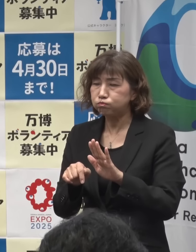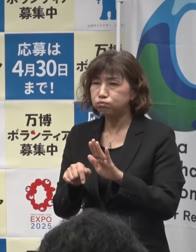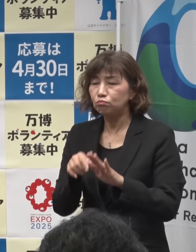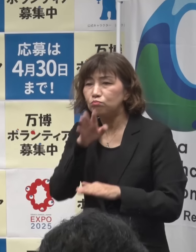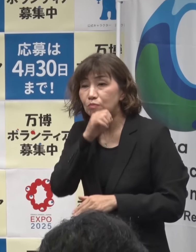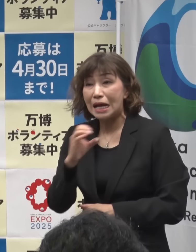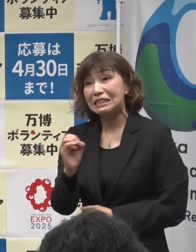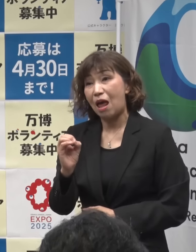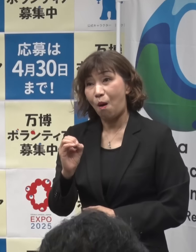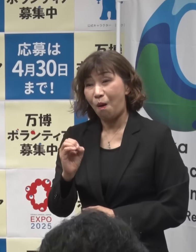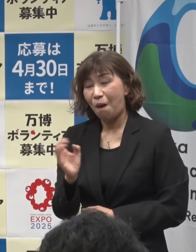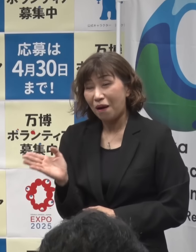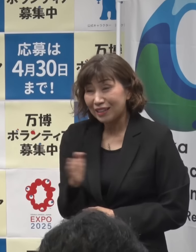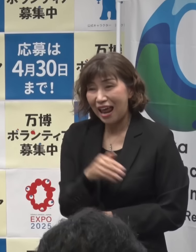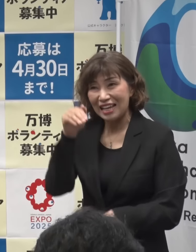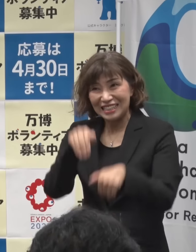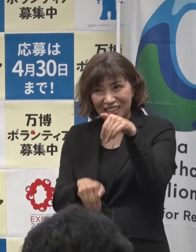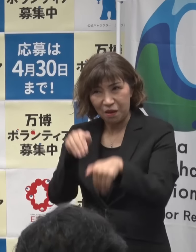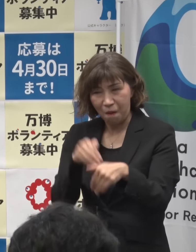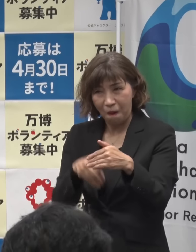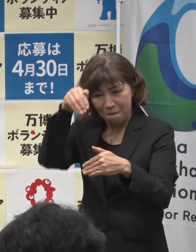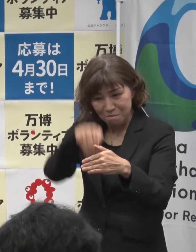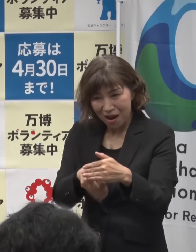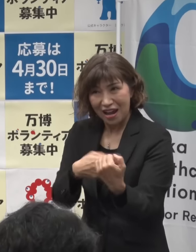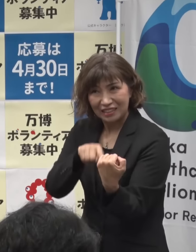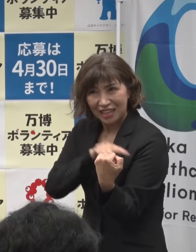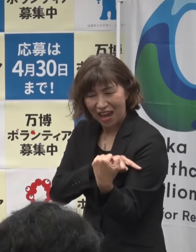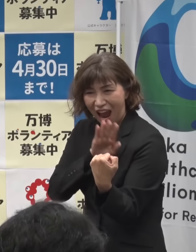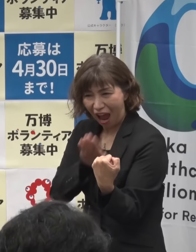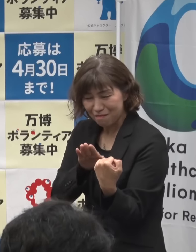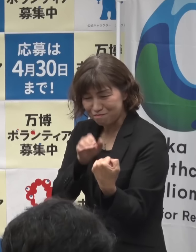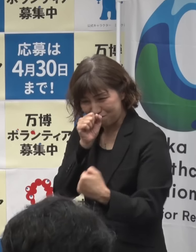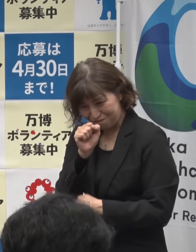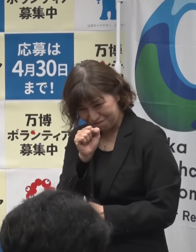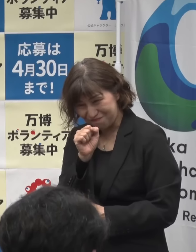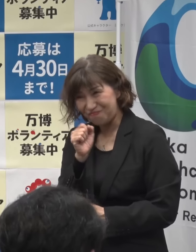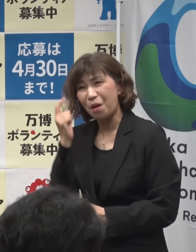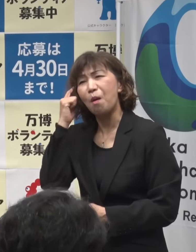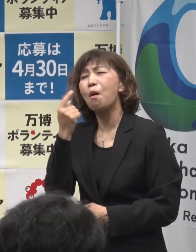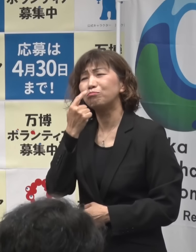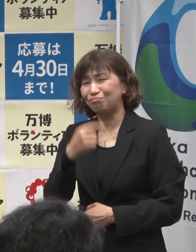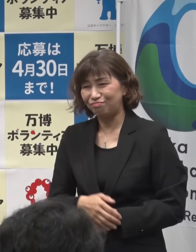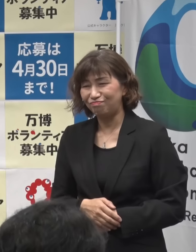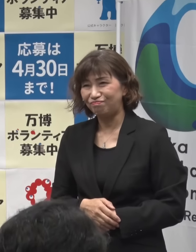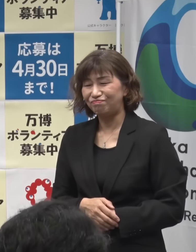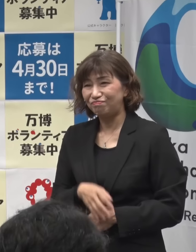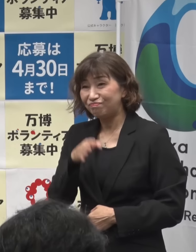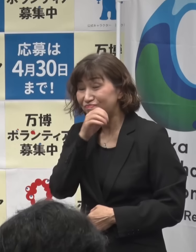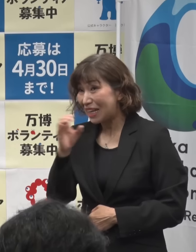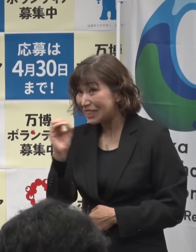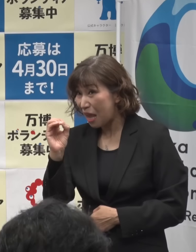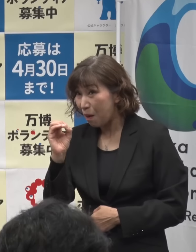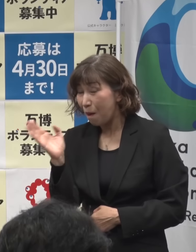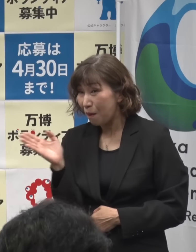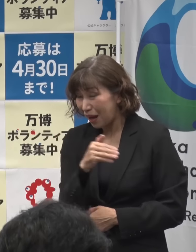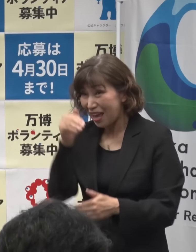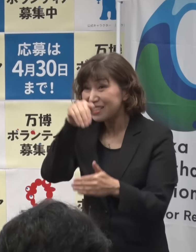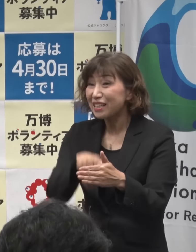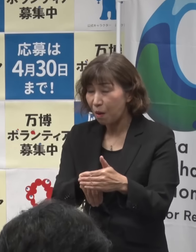権を持ってもらうべきだというふうに思っています。つまり0歳から選挙権を持って親